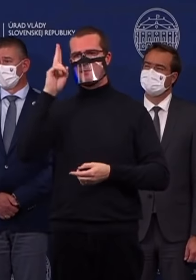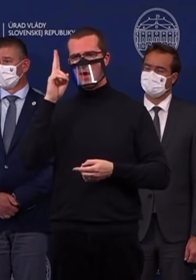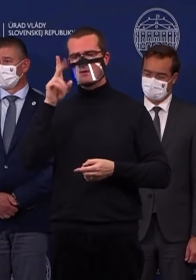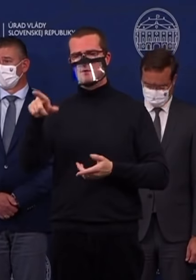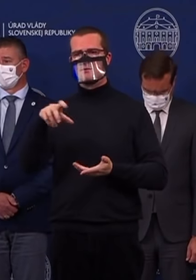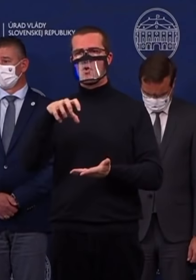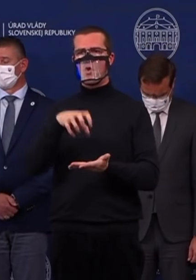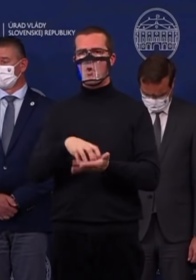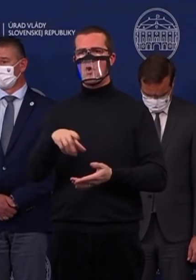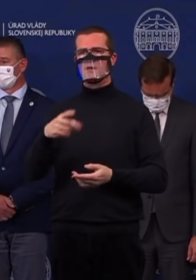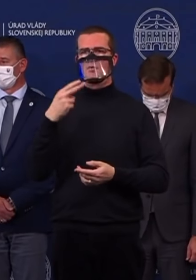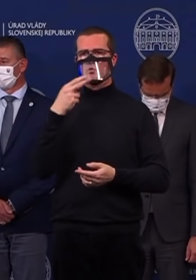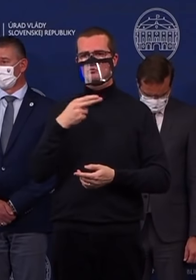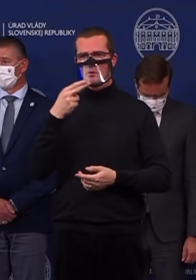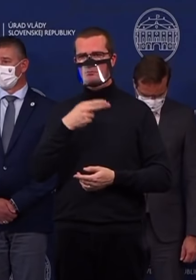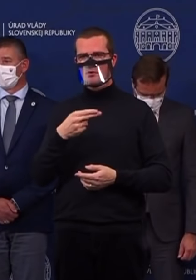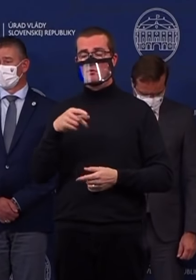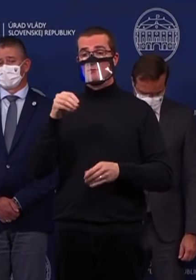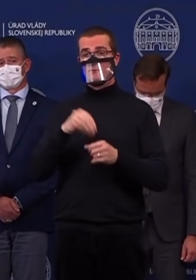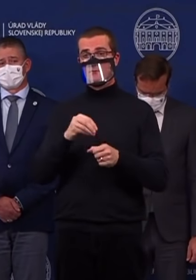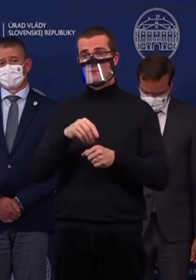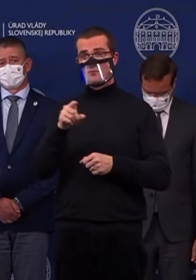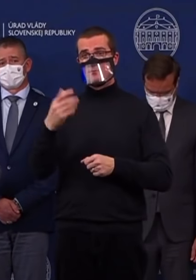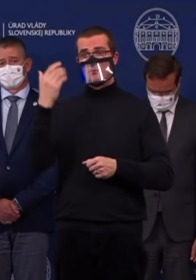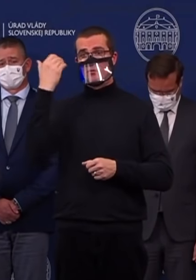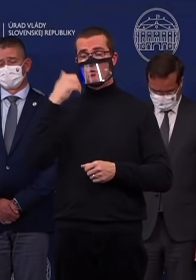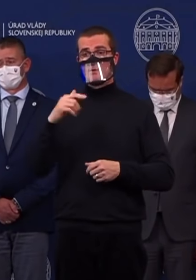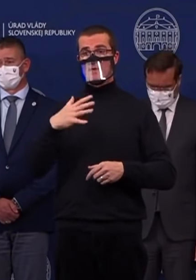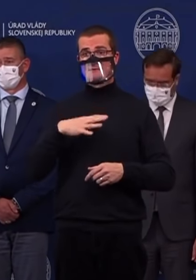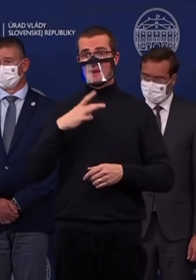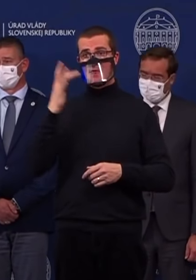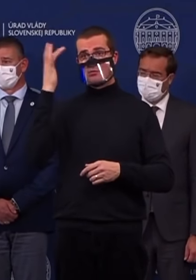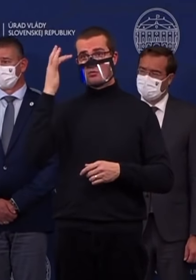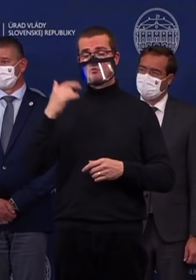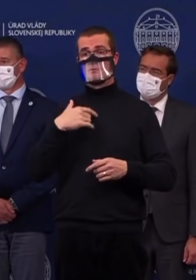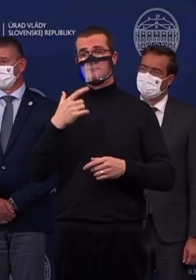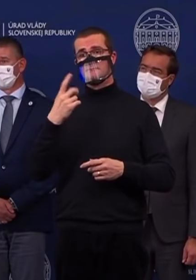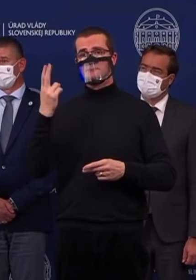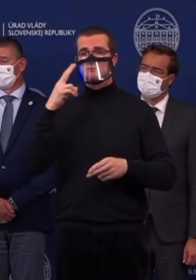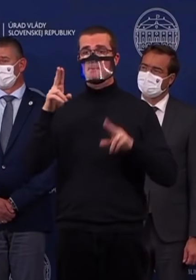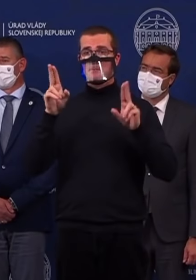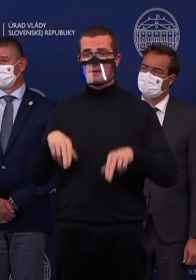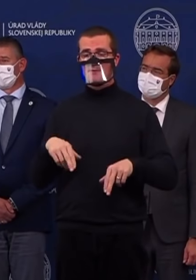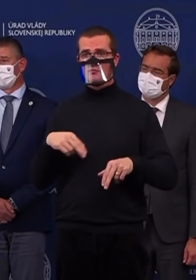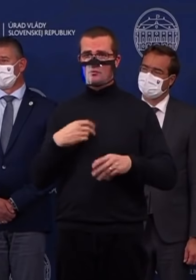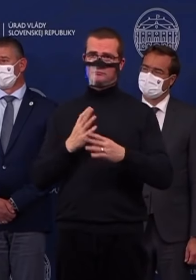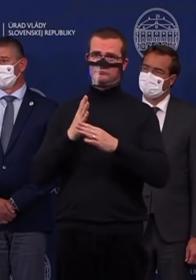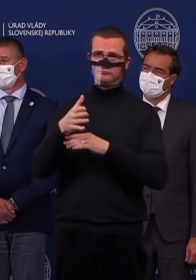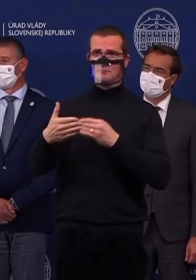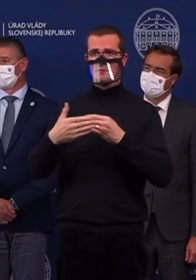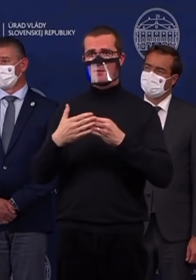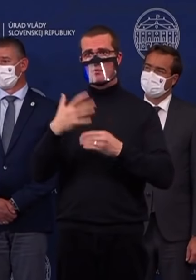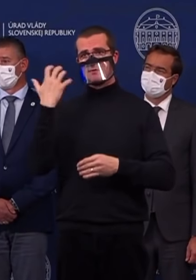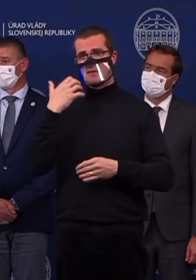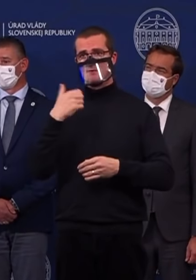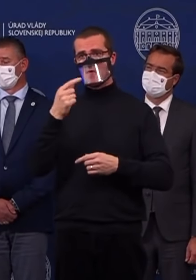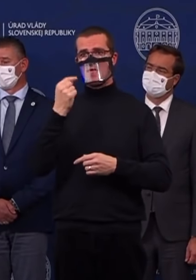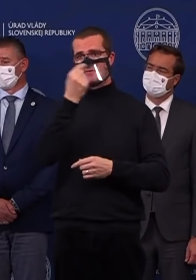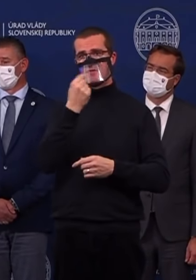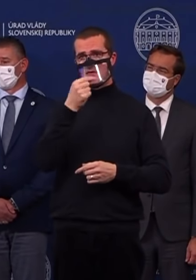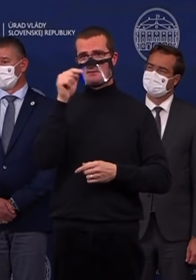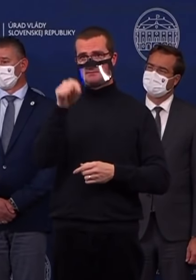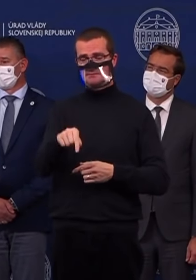okresu Ružomberok, tým pádom tí ľudia, ktorí chceli a túžili potom, aby poznali pravdu, tak išli do najbližšej dediny a išli sa tam pretestovať.